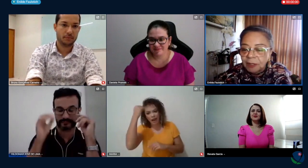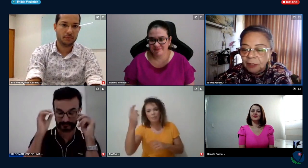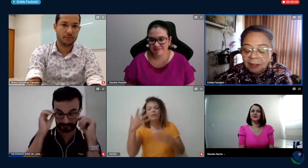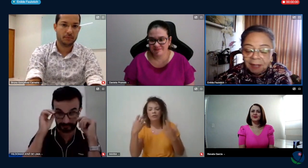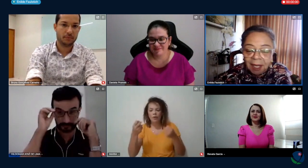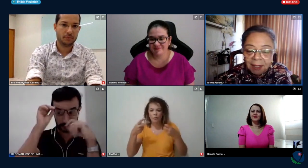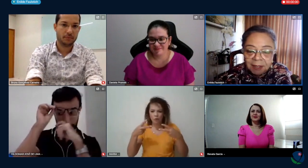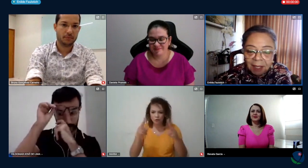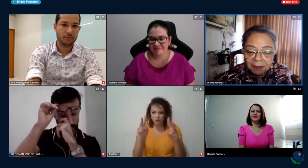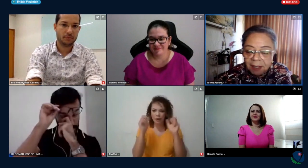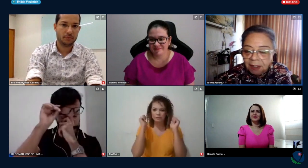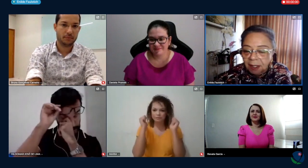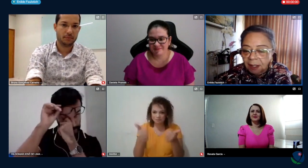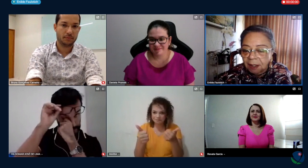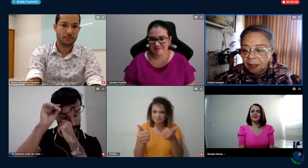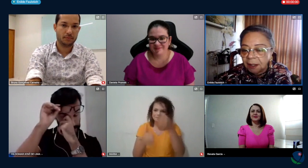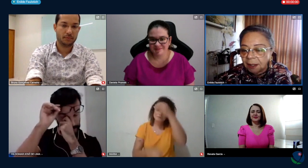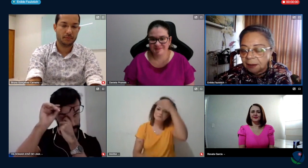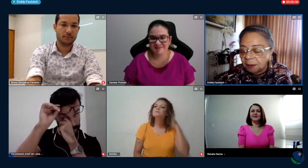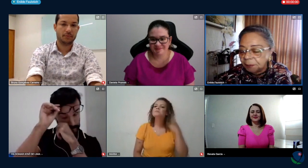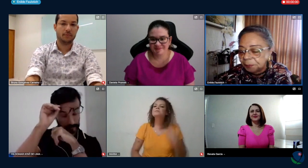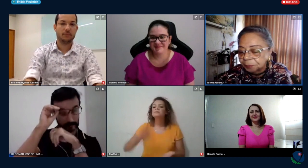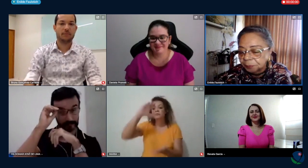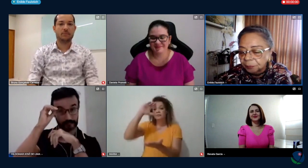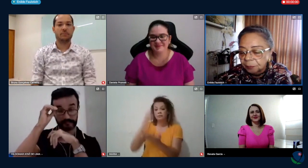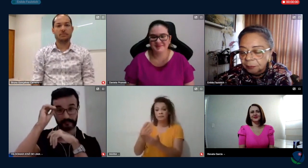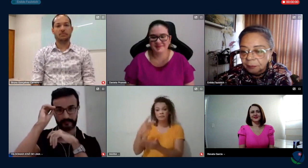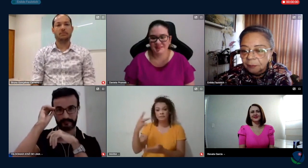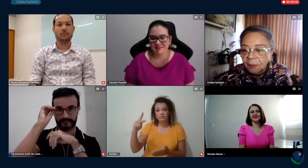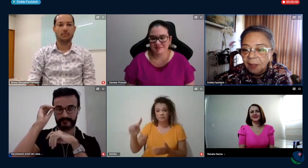Como vocês viram, a tese da Renata.